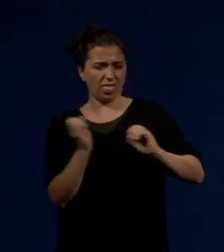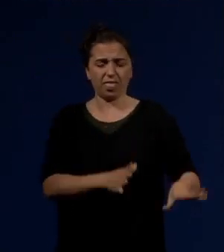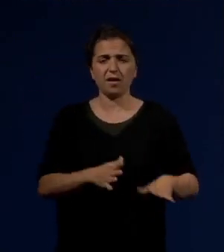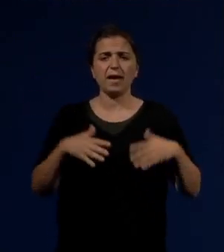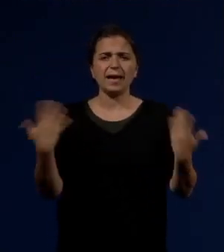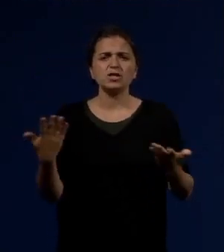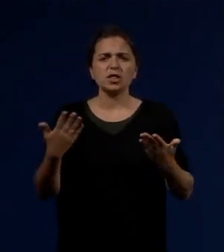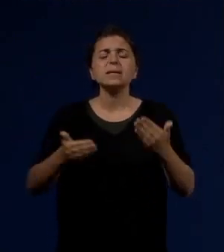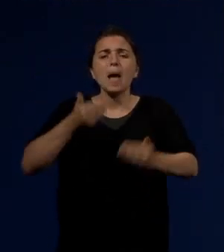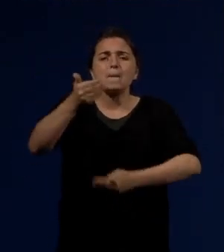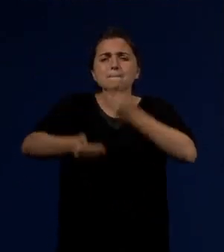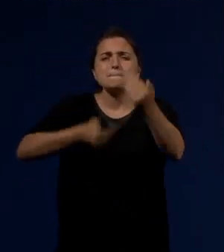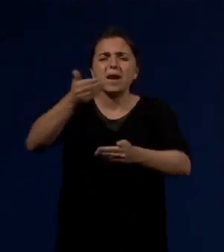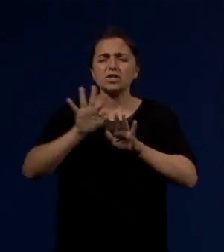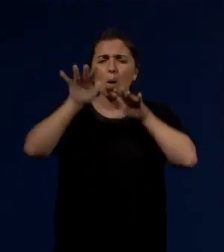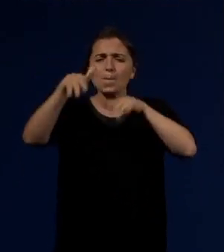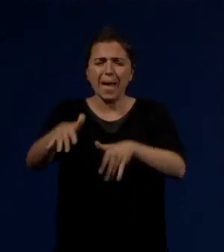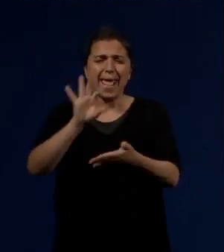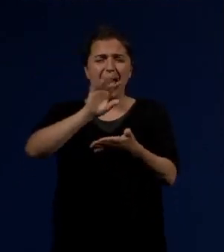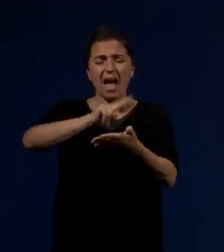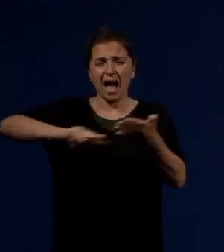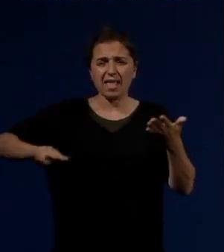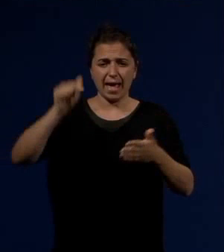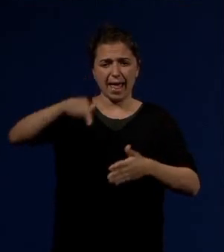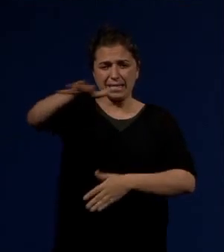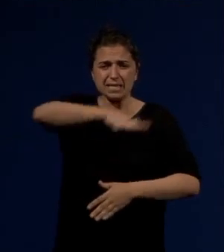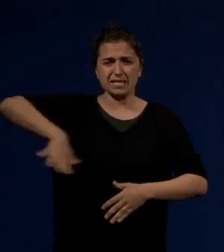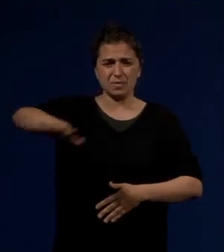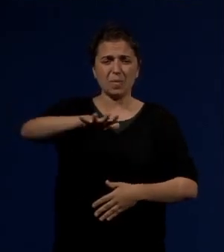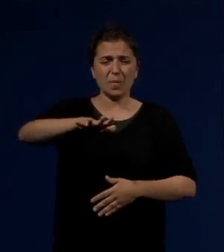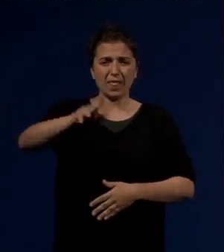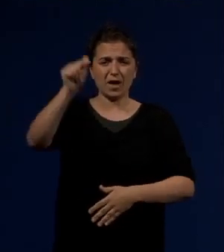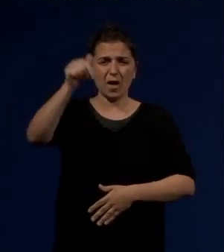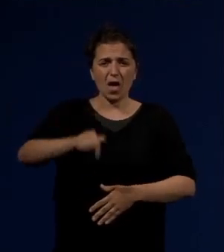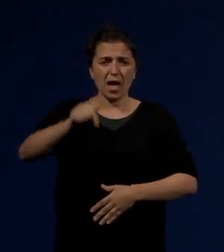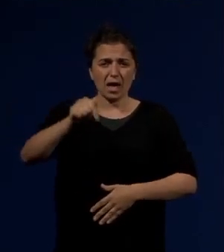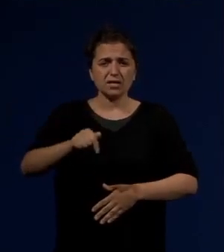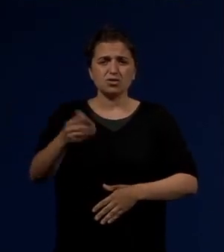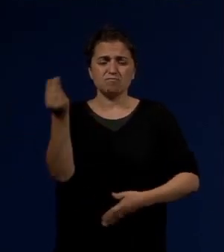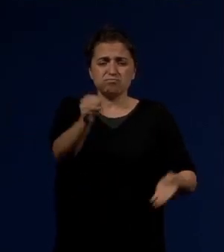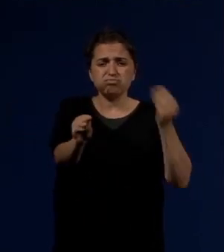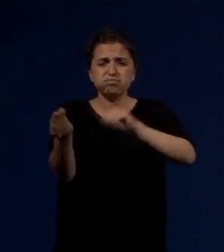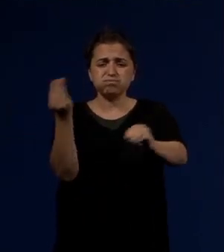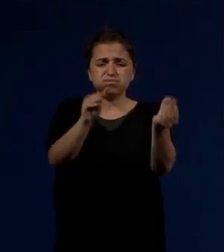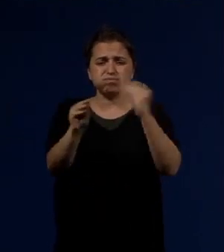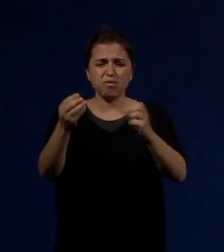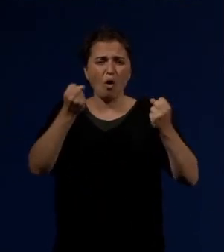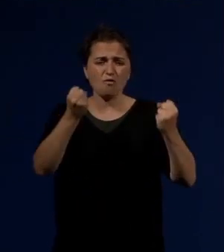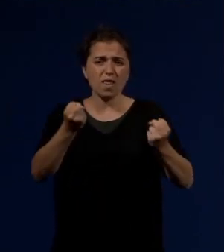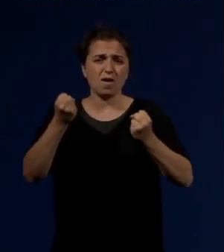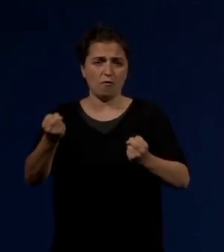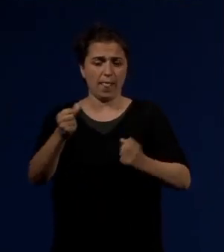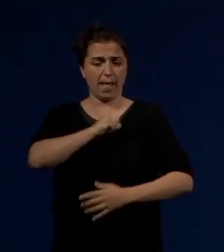neste proceso da Marea Galega porque este espazo supón un sumatorio de moitas forzas e moitas persoas a